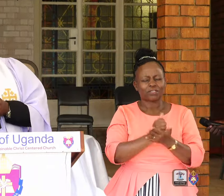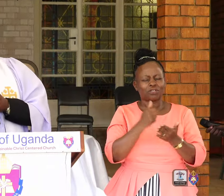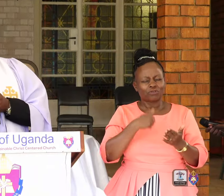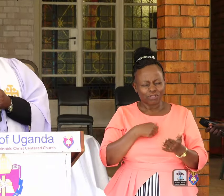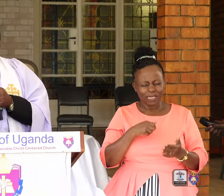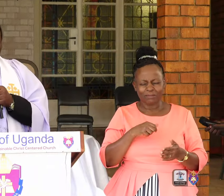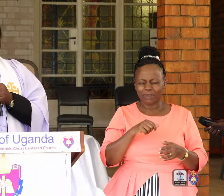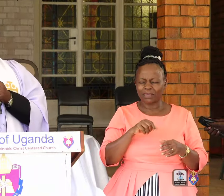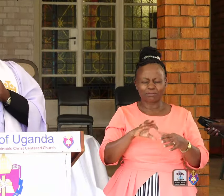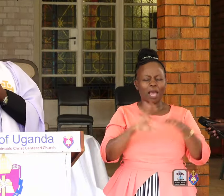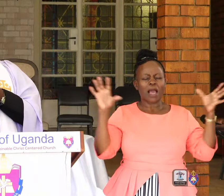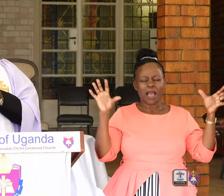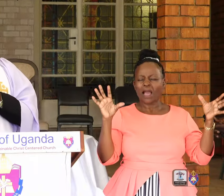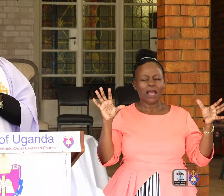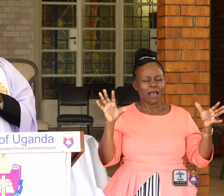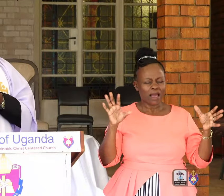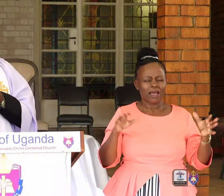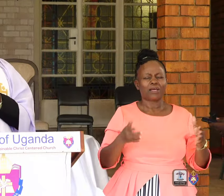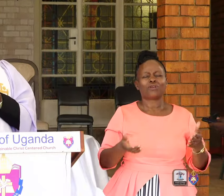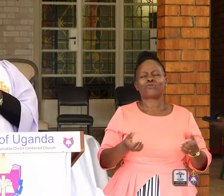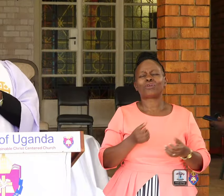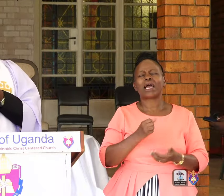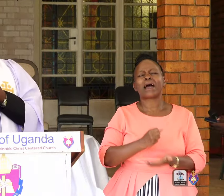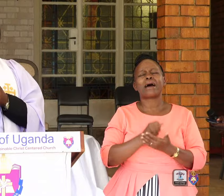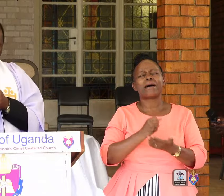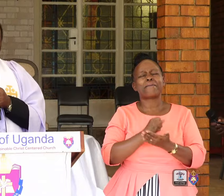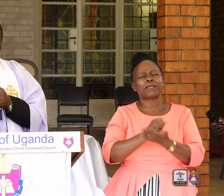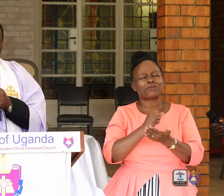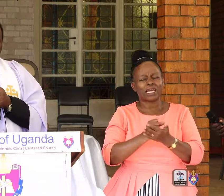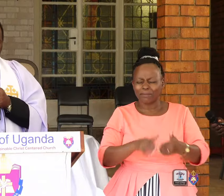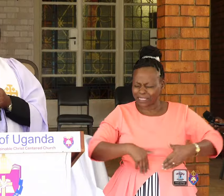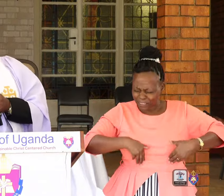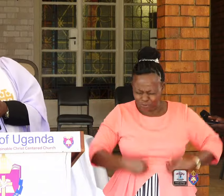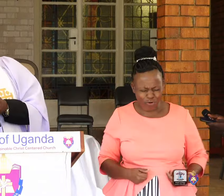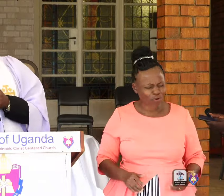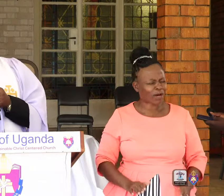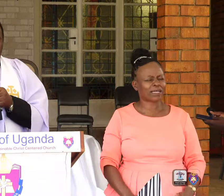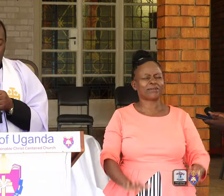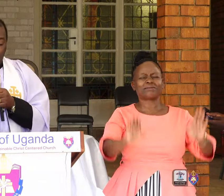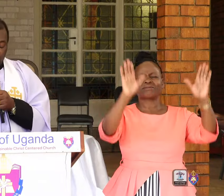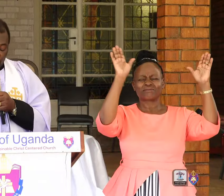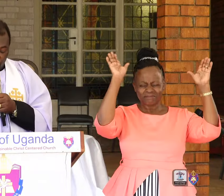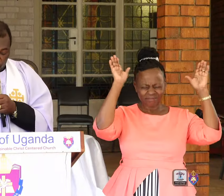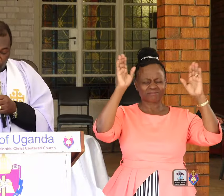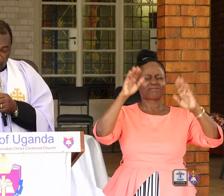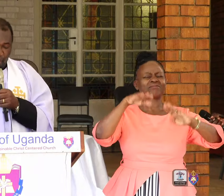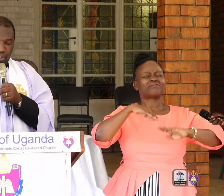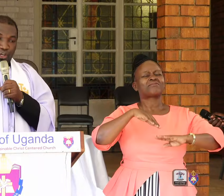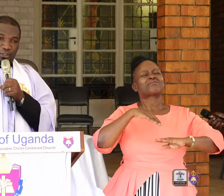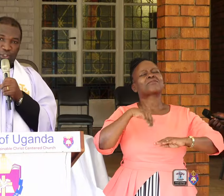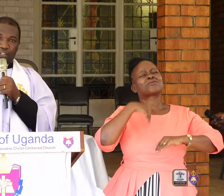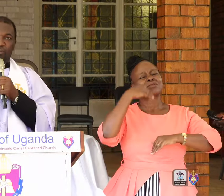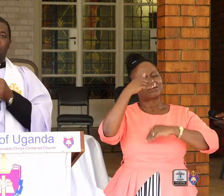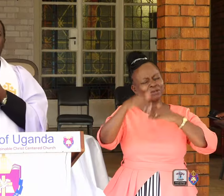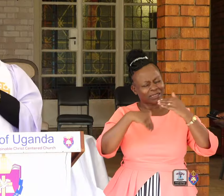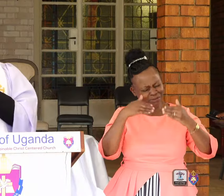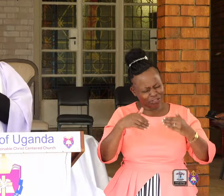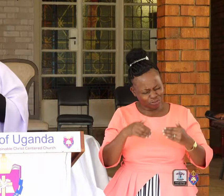obutakuta, tuyamba obutetamwa, tuyamba obutakowa, tuyamba obutamanyira, tutambule bulijjo nga tutya